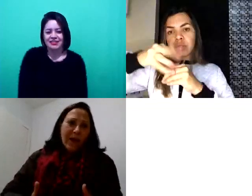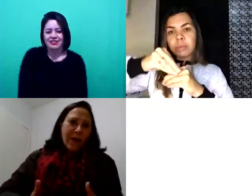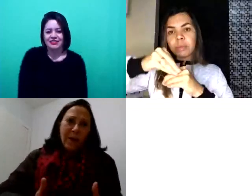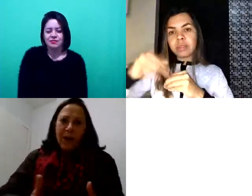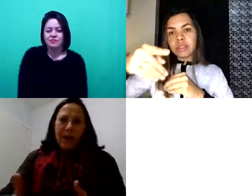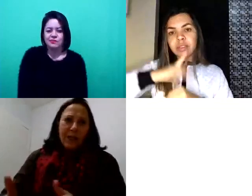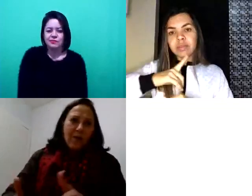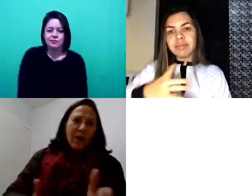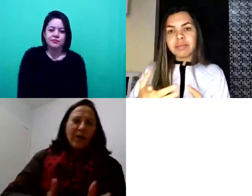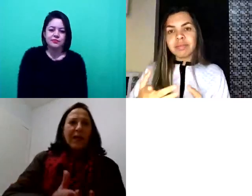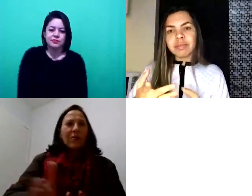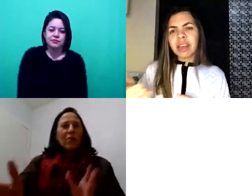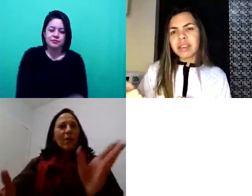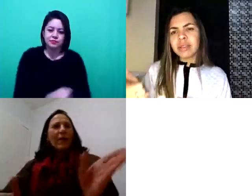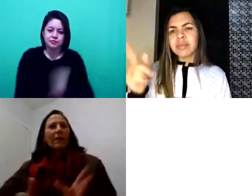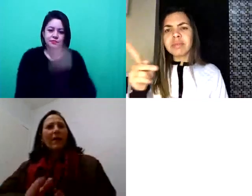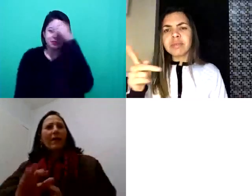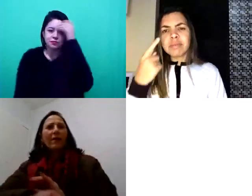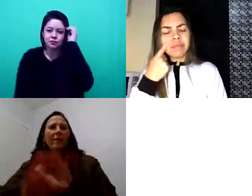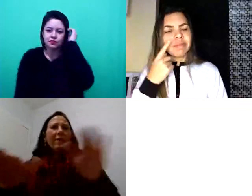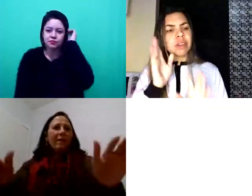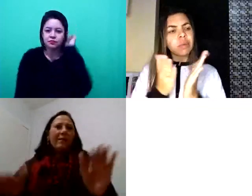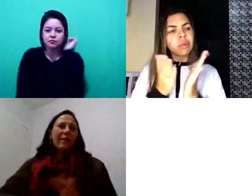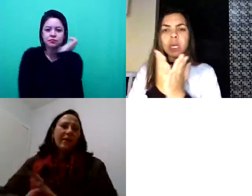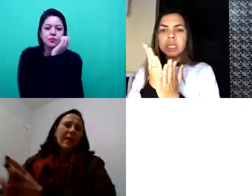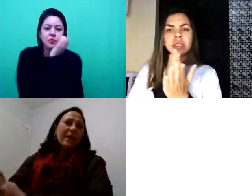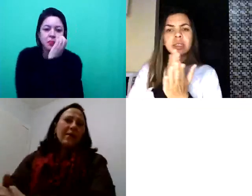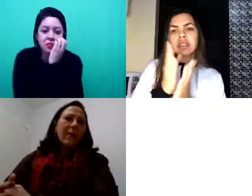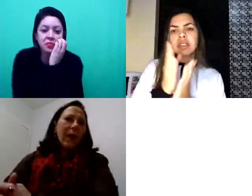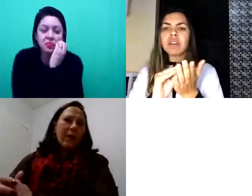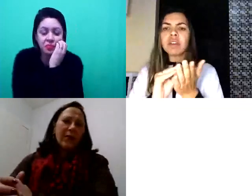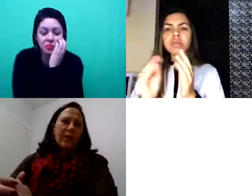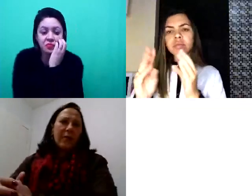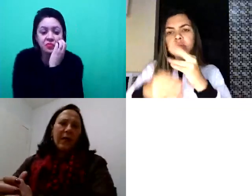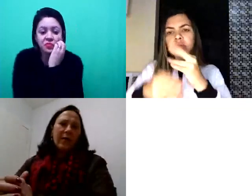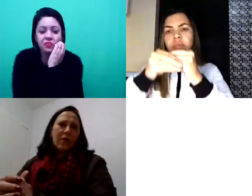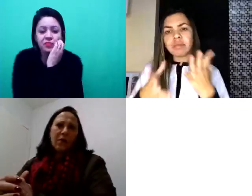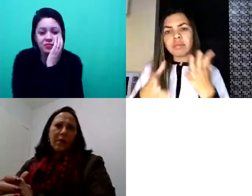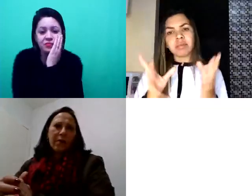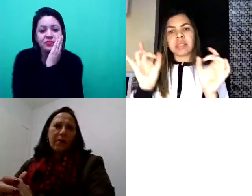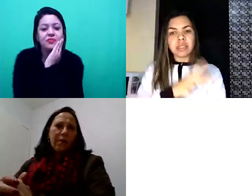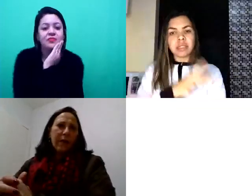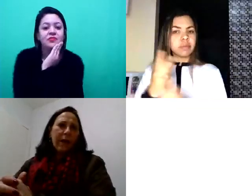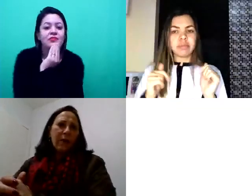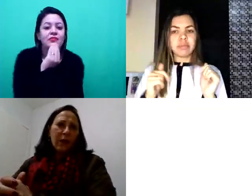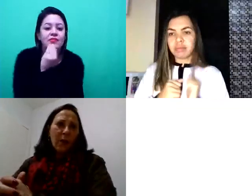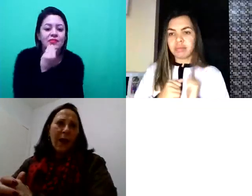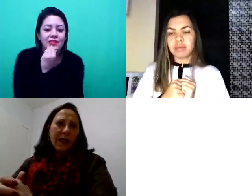vamos caminhar por aqui, só falta isso, complementa aquilo e finaliza o trabalho. Eu acho que isso é maravilhoso. Tá? Quanto